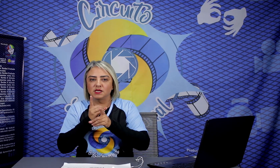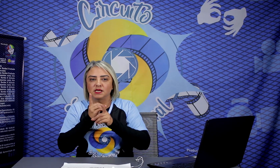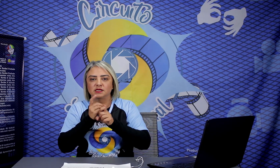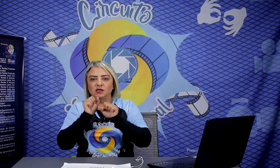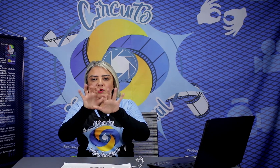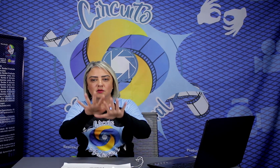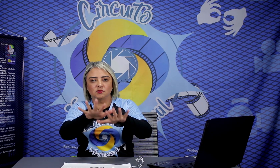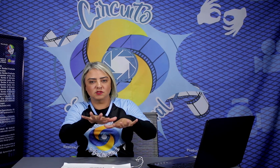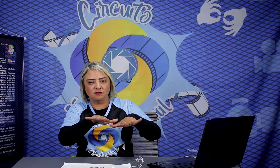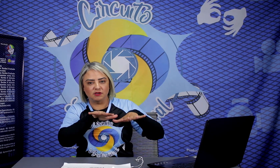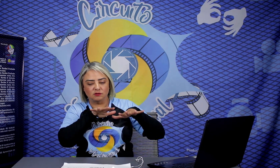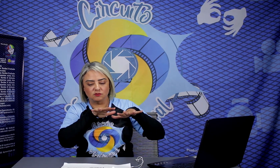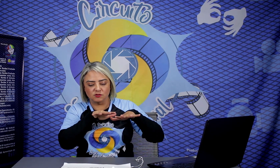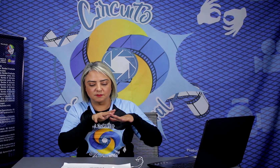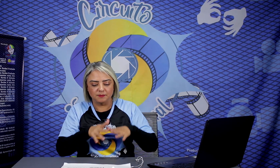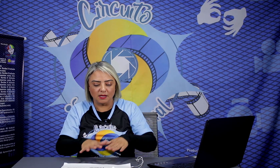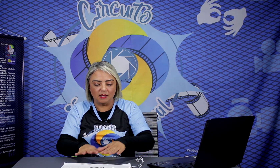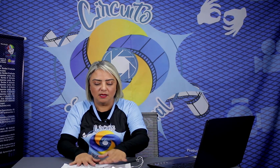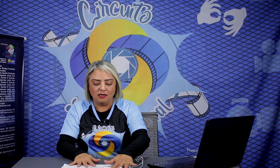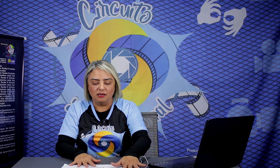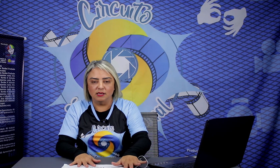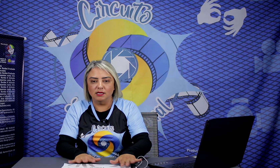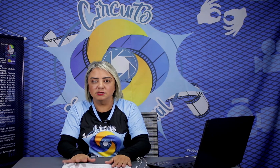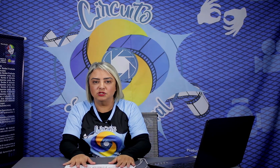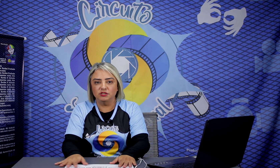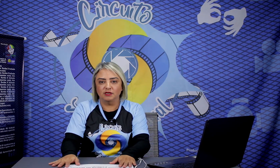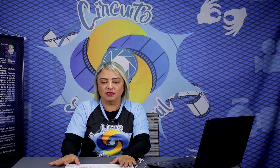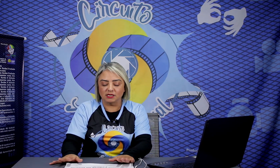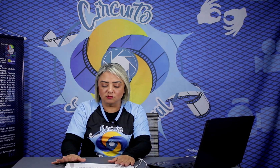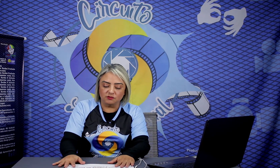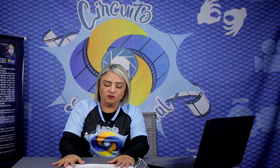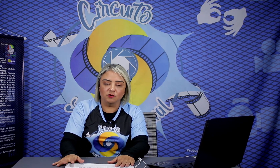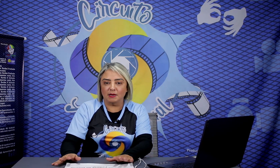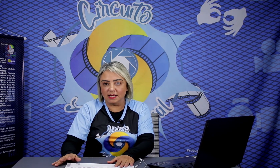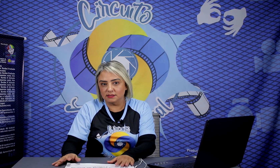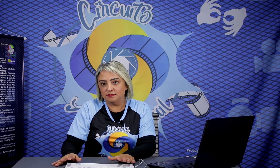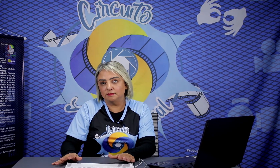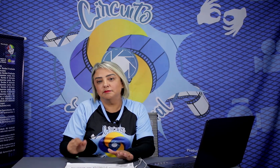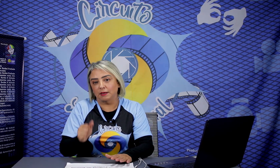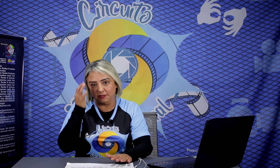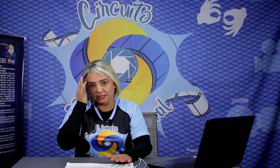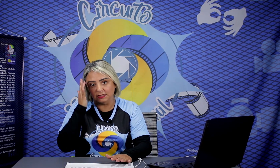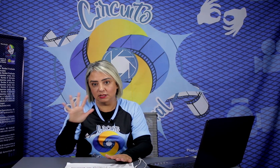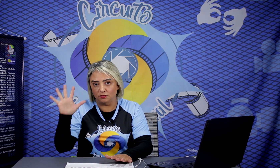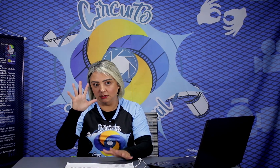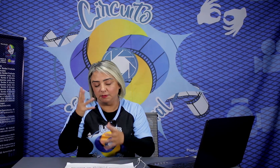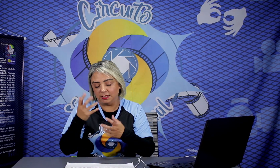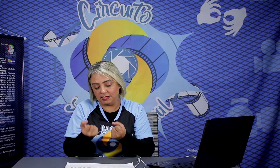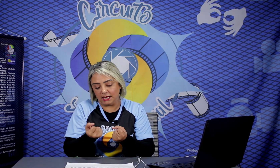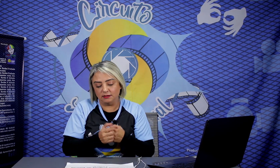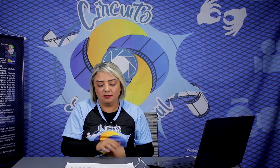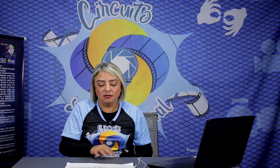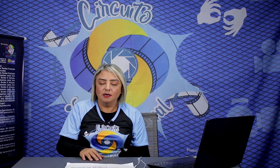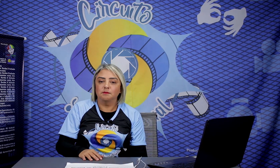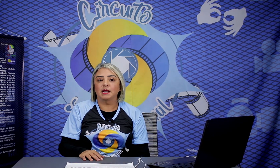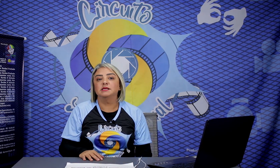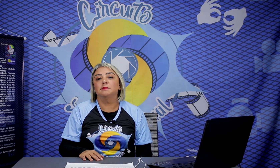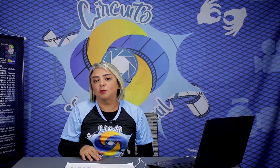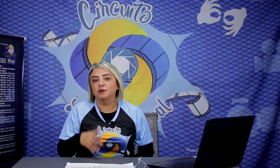aí, nos eventos. E esse dia, essa noite ficou massa, apesar da teoria pesada, mas é bom para a gente